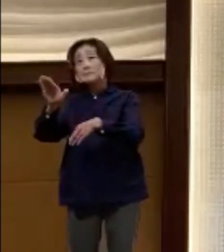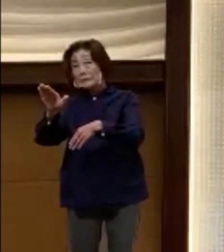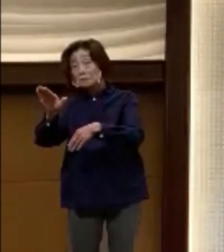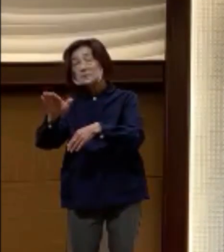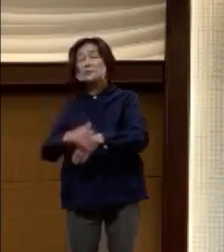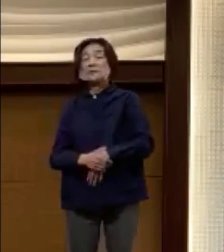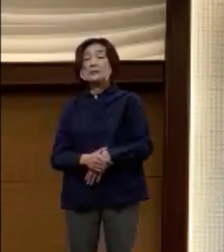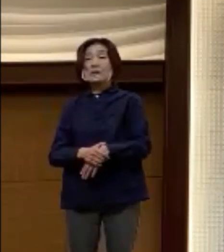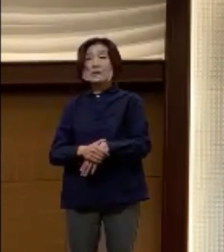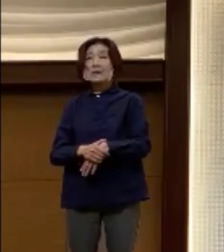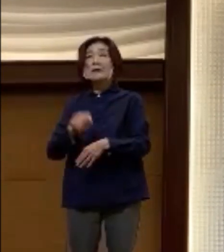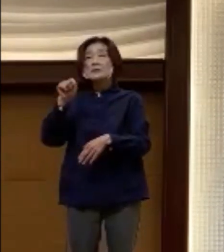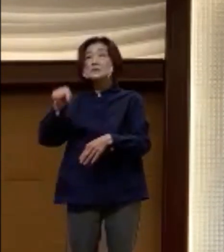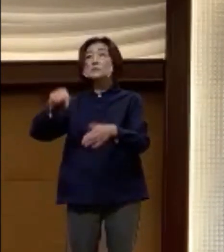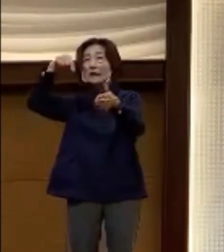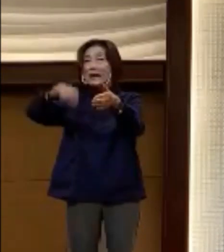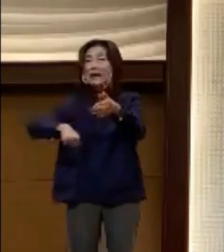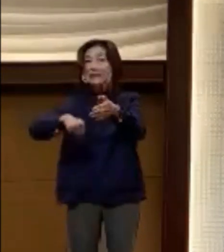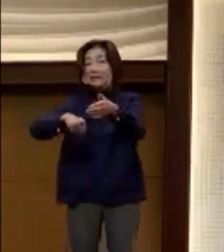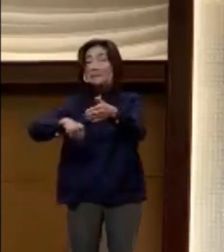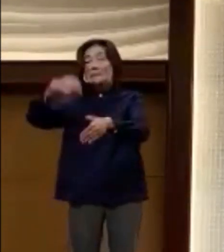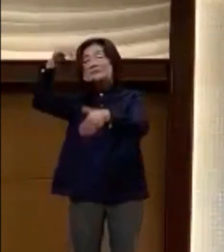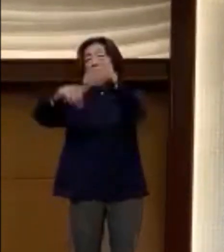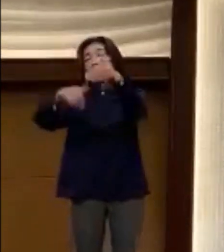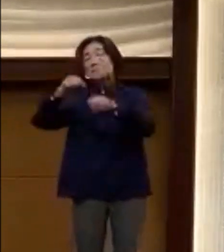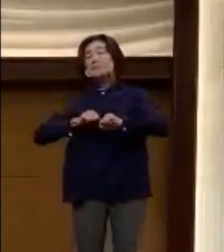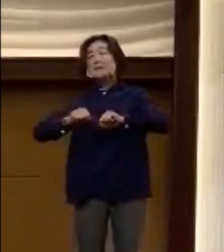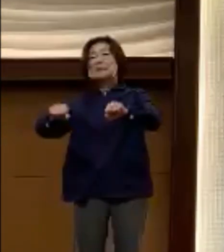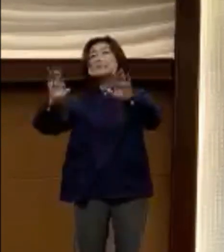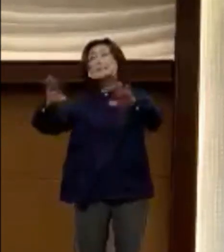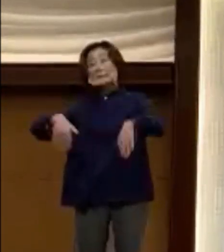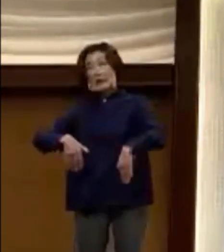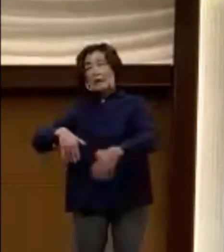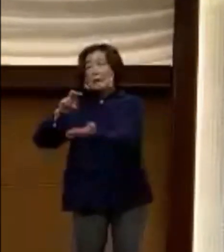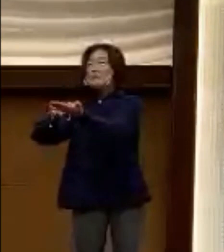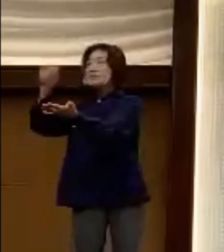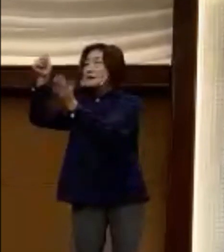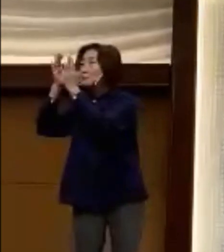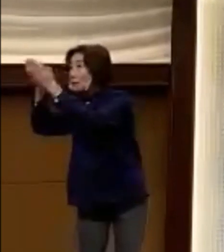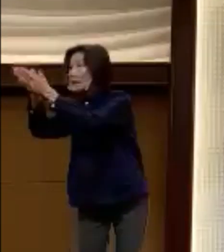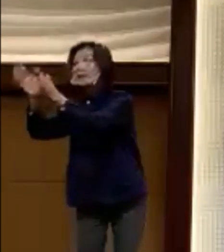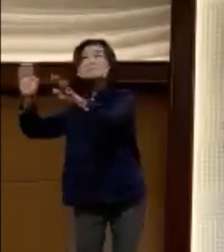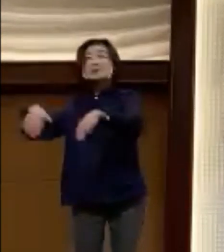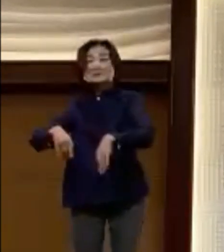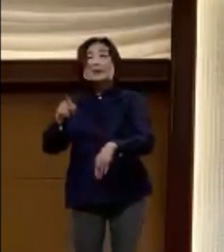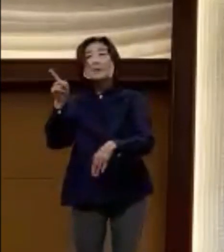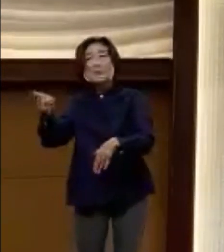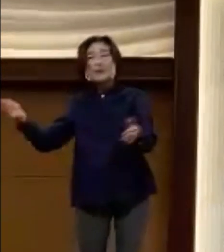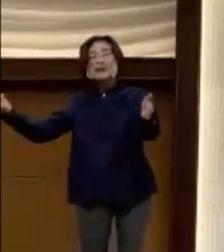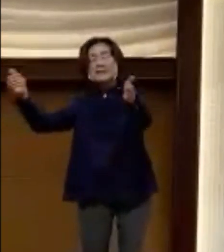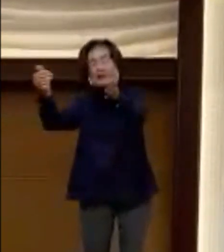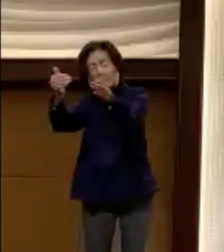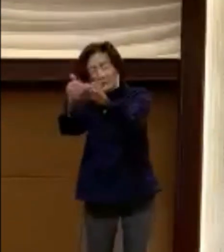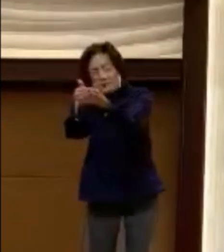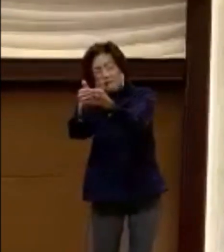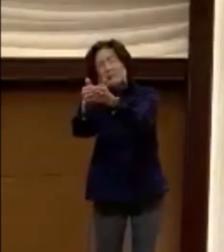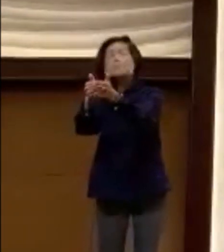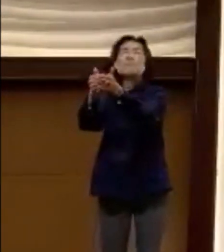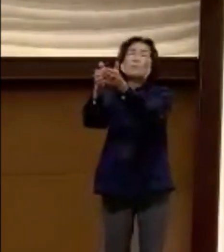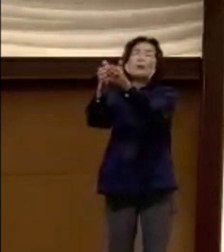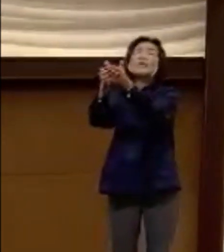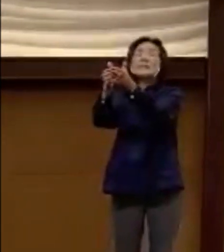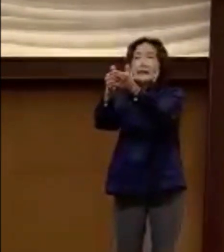さまよう中での総選挙でありました。お医者様にお願いをしました。これが最後になるかもわから